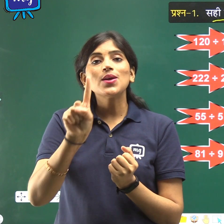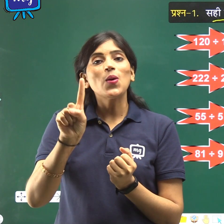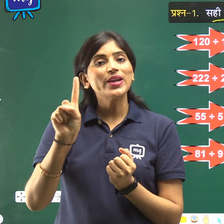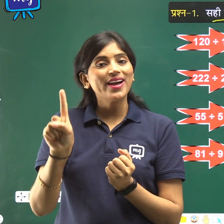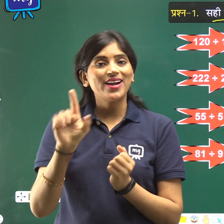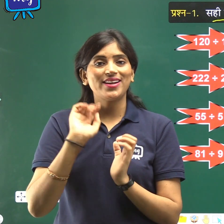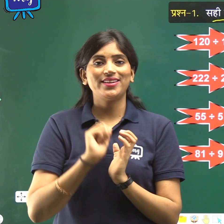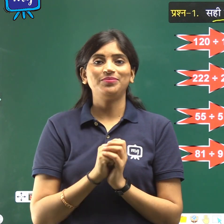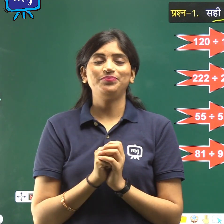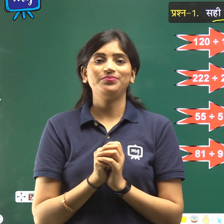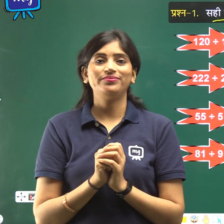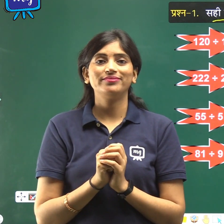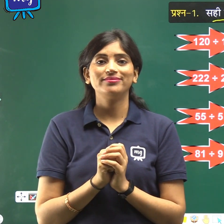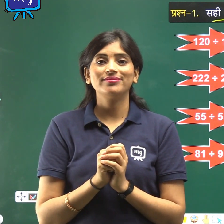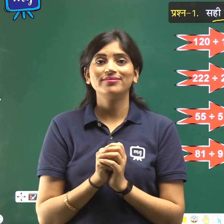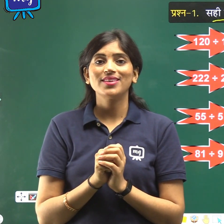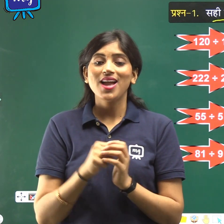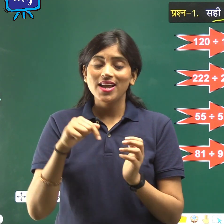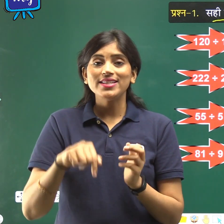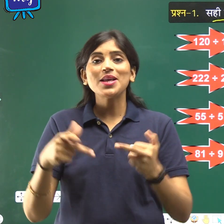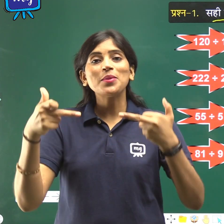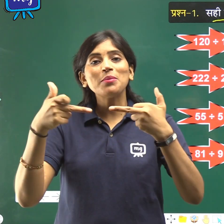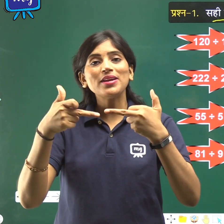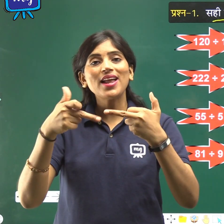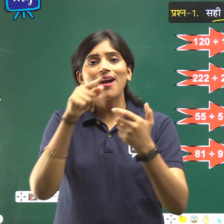111। इससे हमने मिलाया।